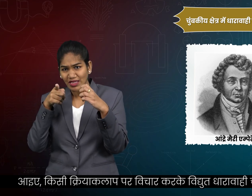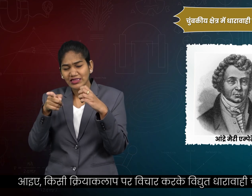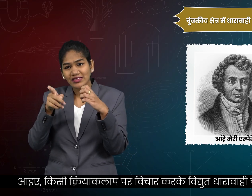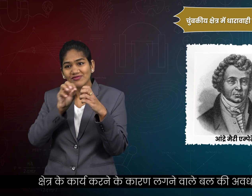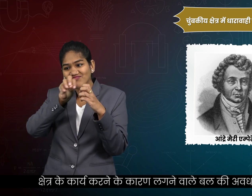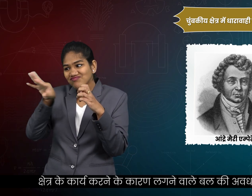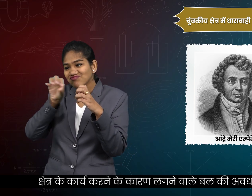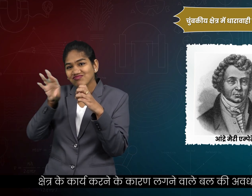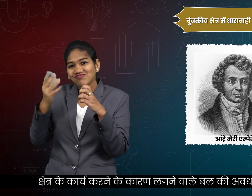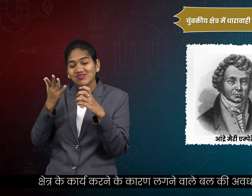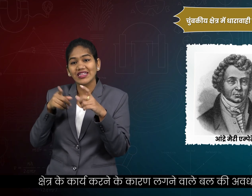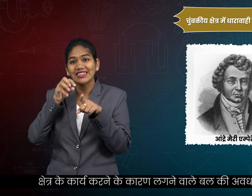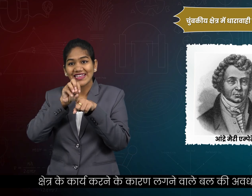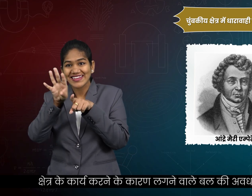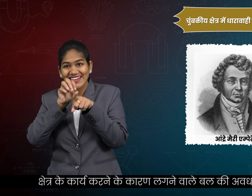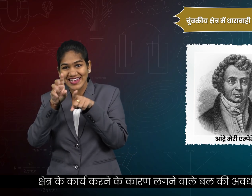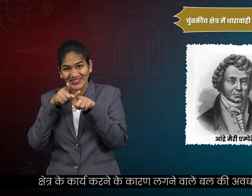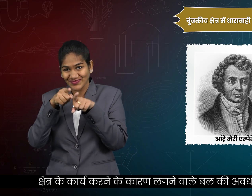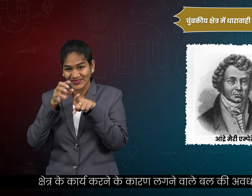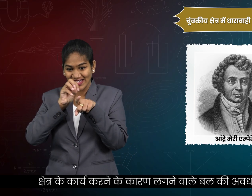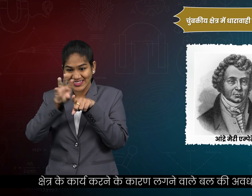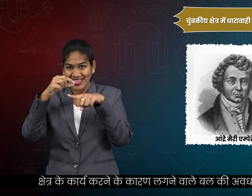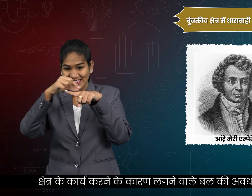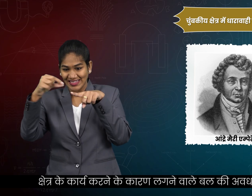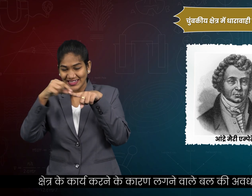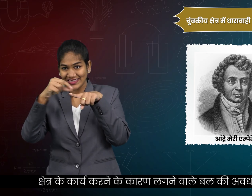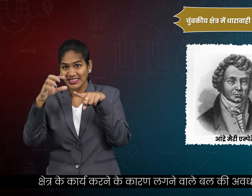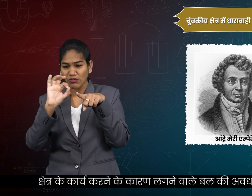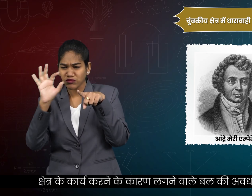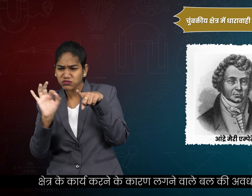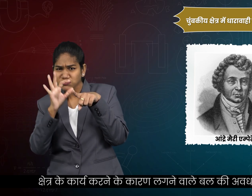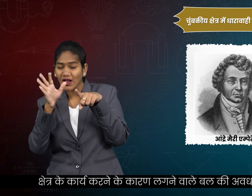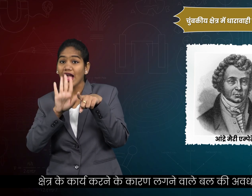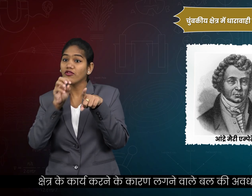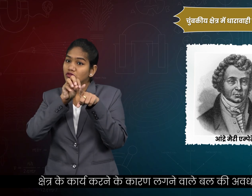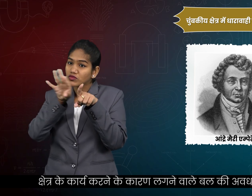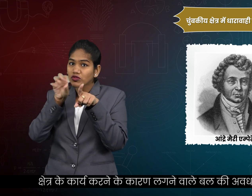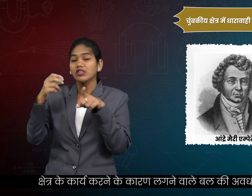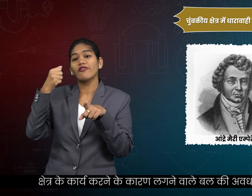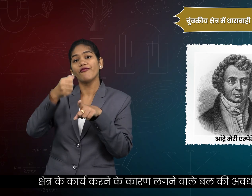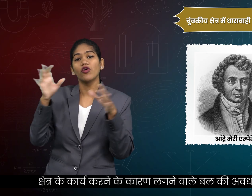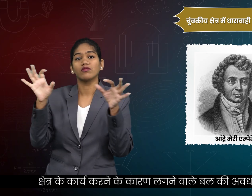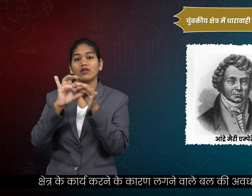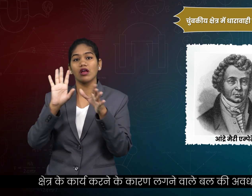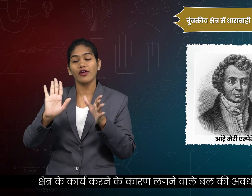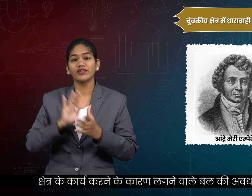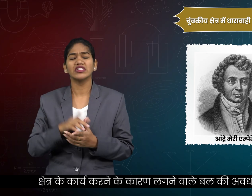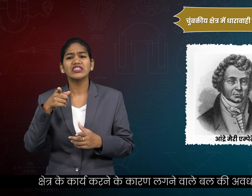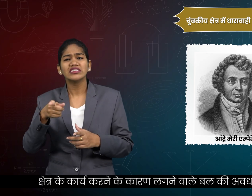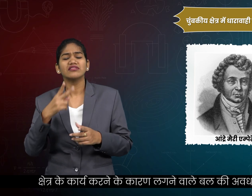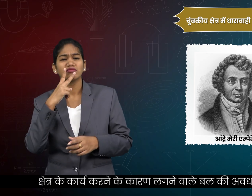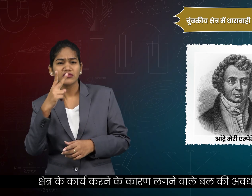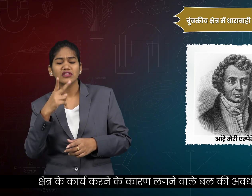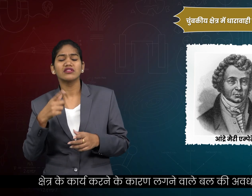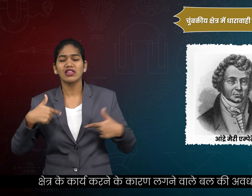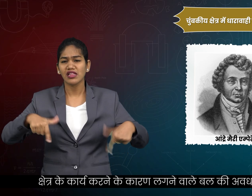पर चुंबकीय क्षेत्र के कार्य करने के कारण लगने वाले बल की अवधारणा को